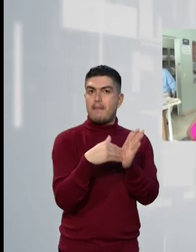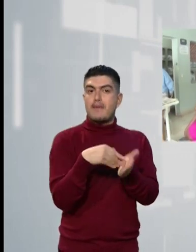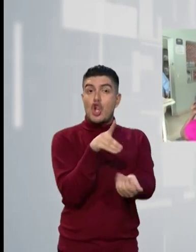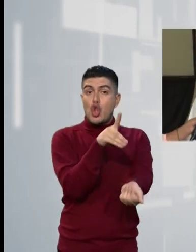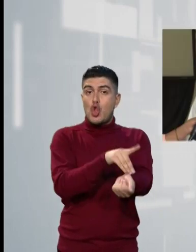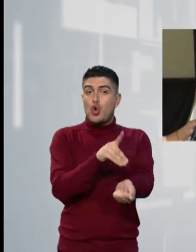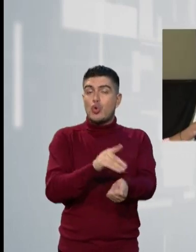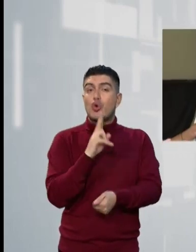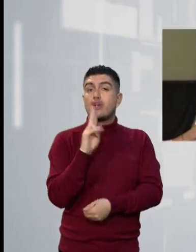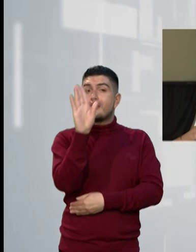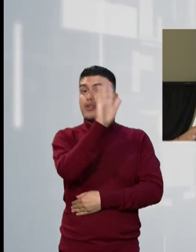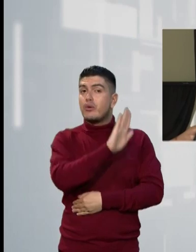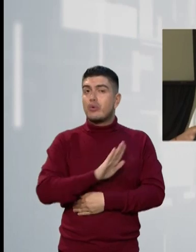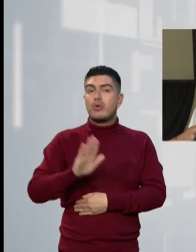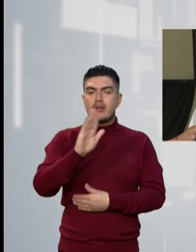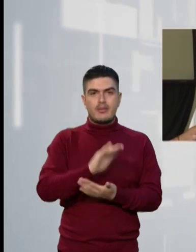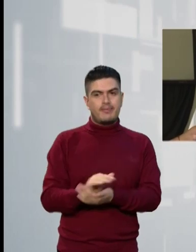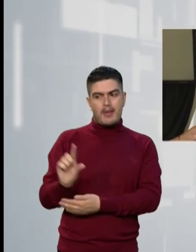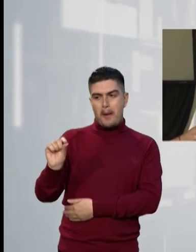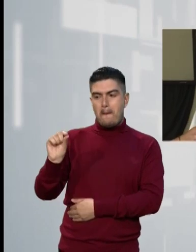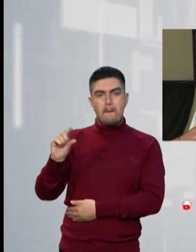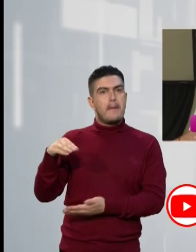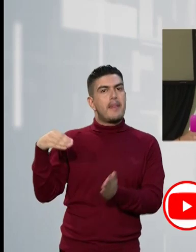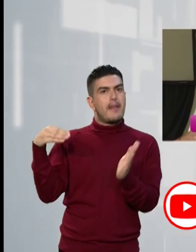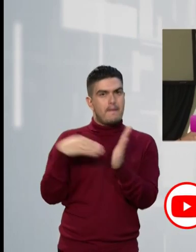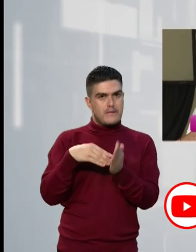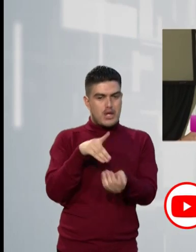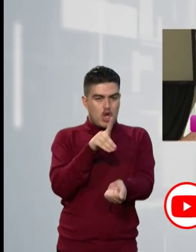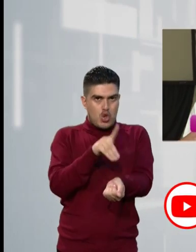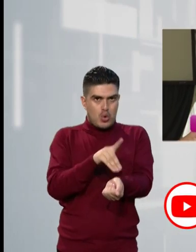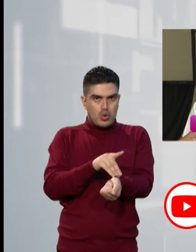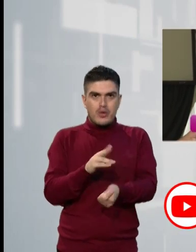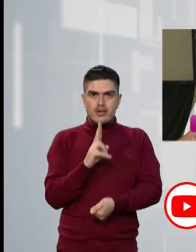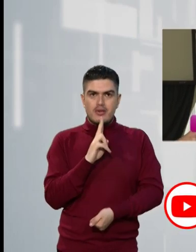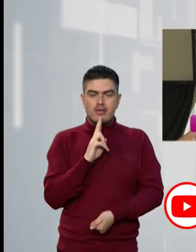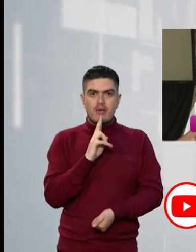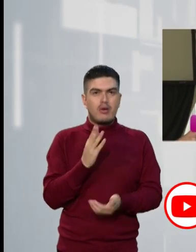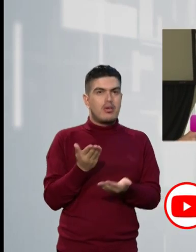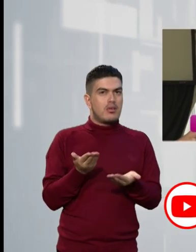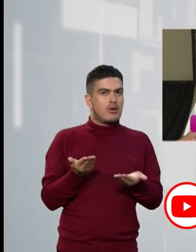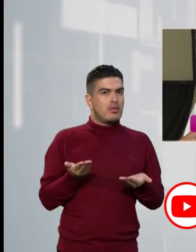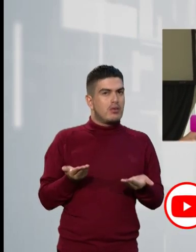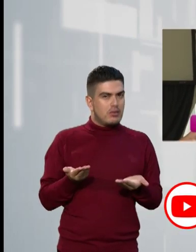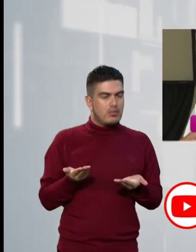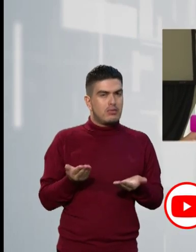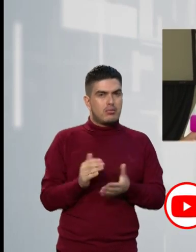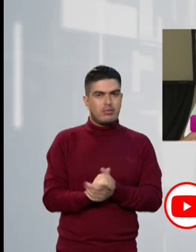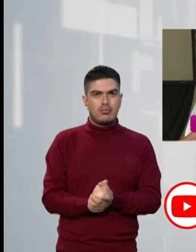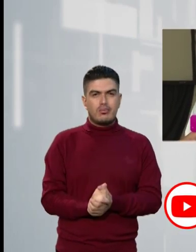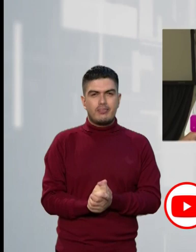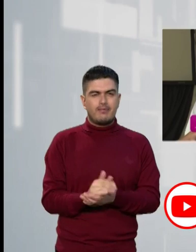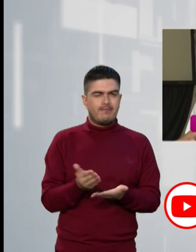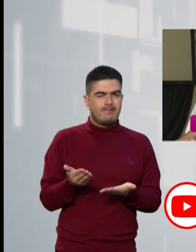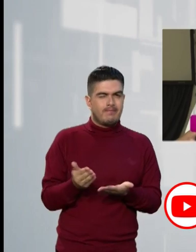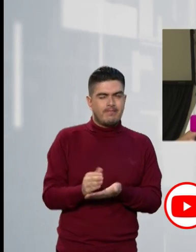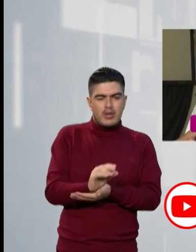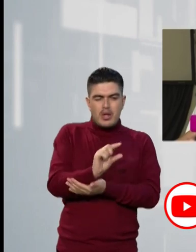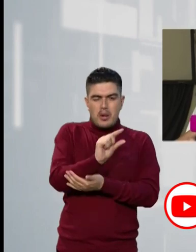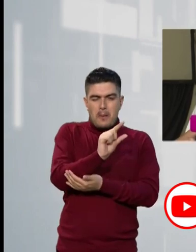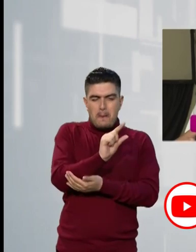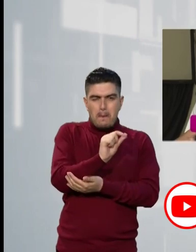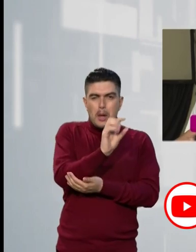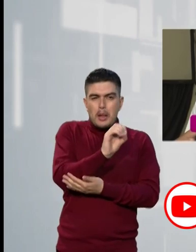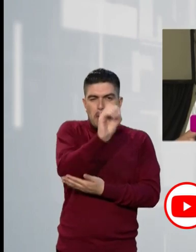nacional de esos 20,000 médicos que hay en el país eh Solo está contratado un un 20